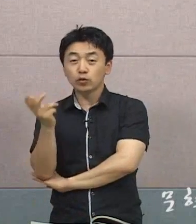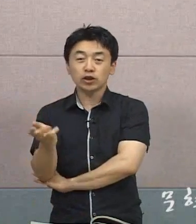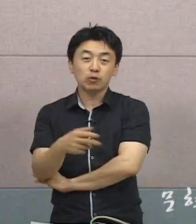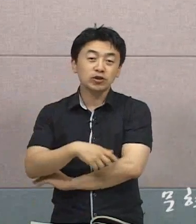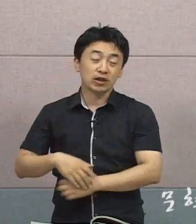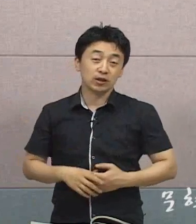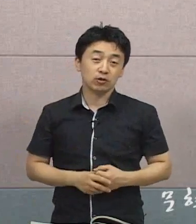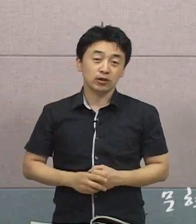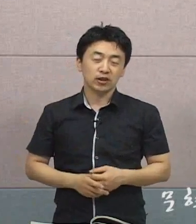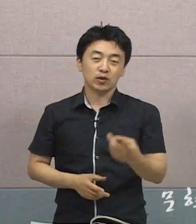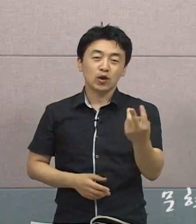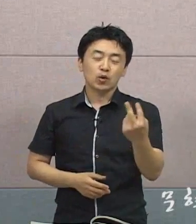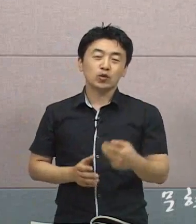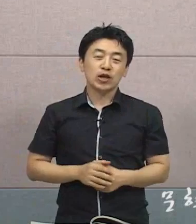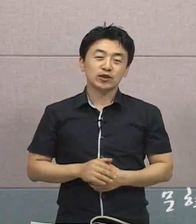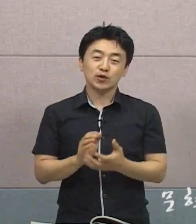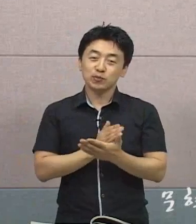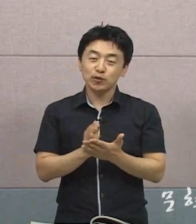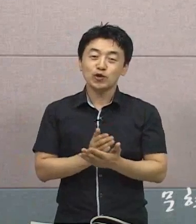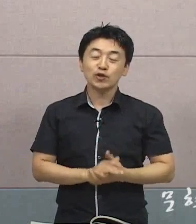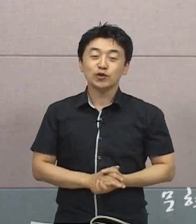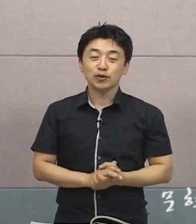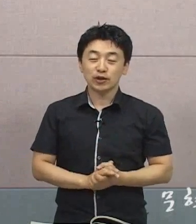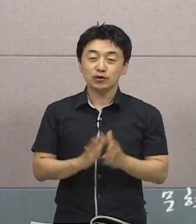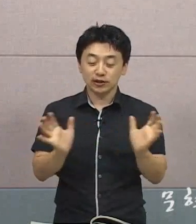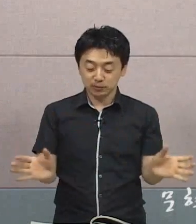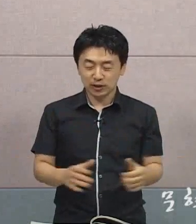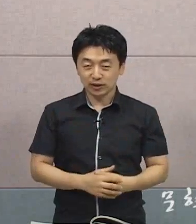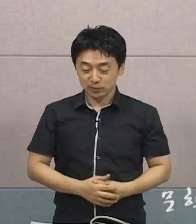느낌이 훨씬 더 강하고요. 그래서 그런 뉘앙스를 조금 분류를 해주시면서 사용을 하시면 되겠습니다.